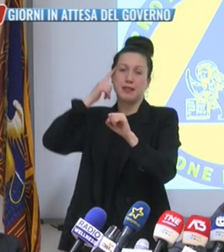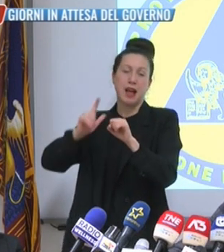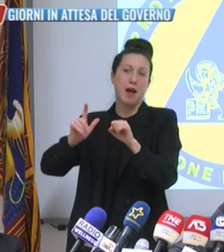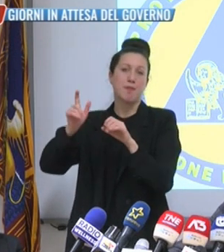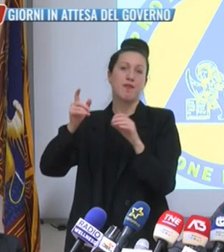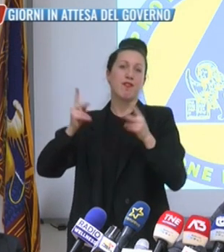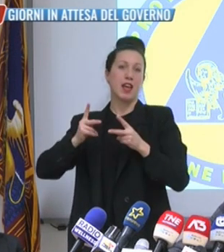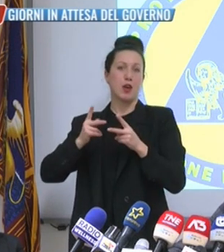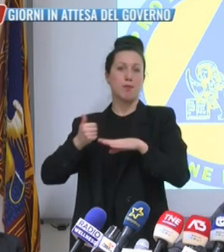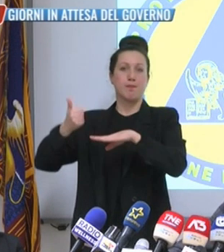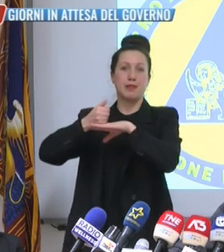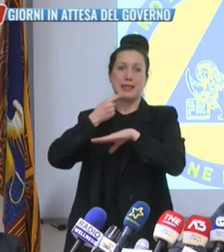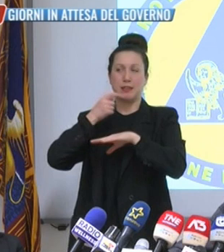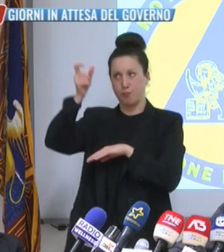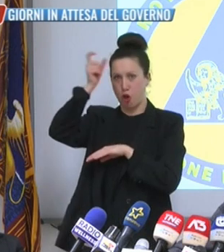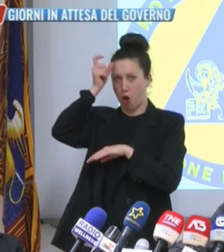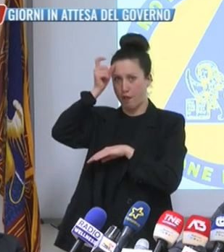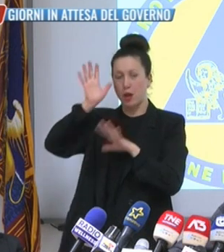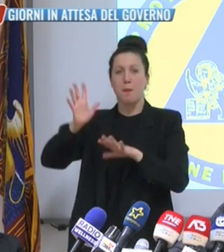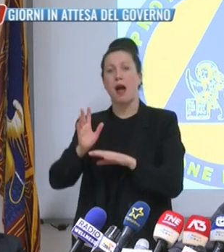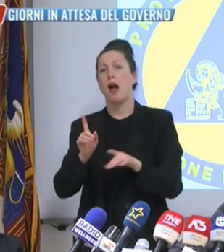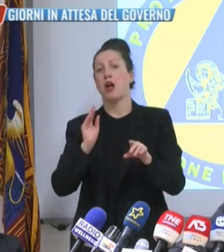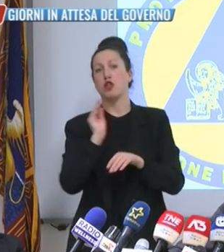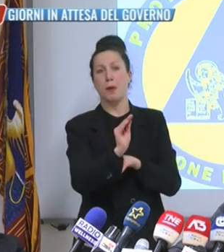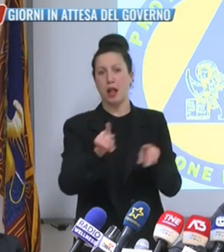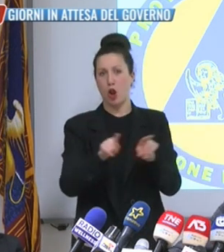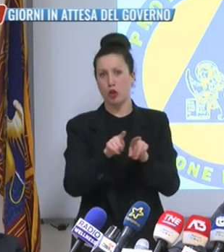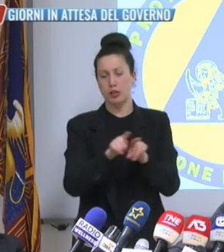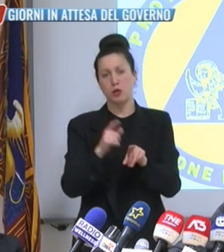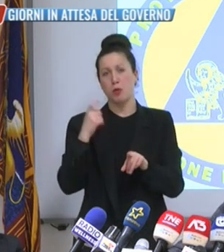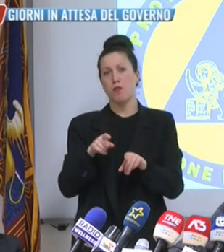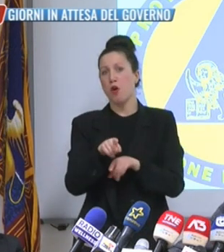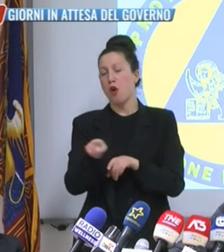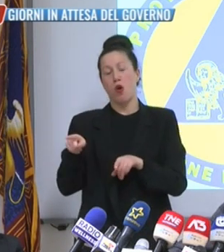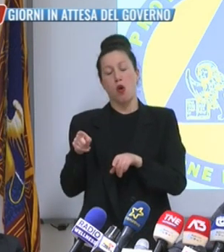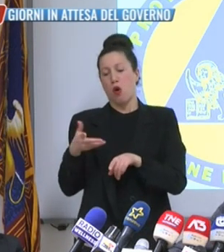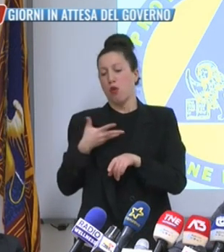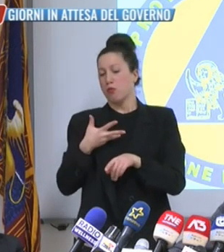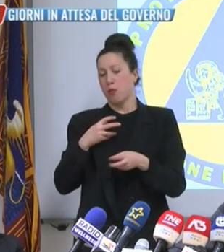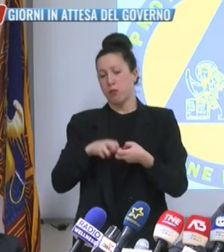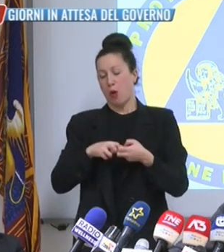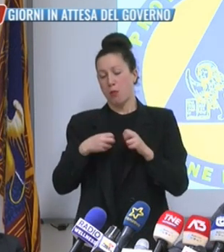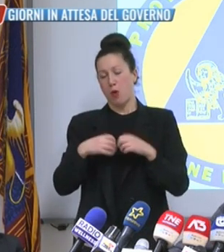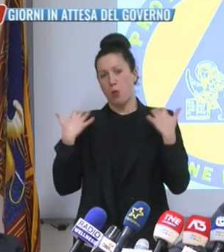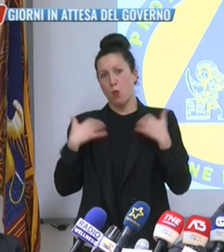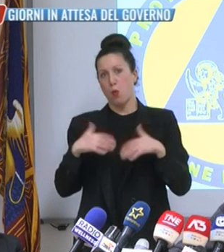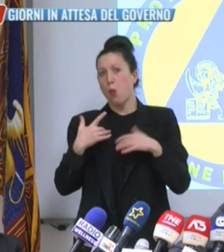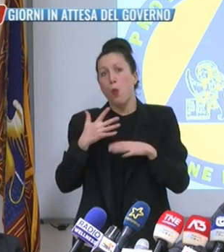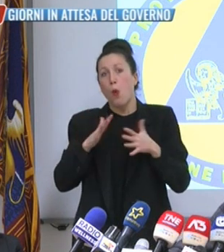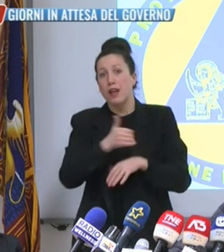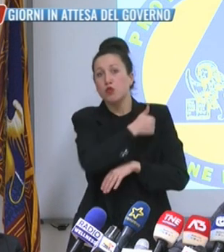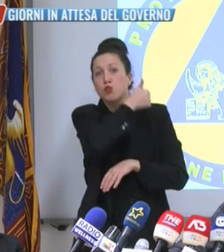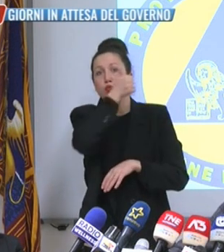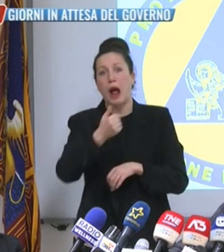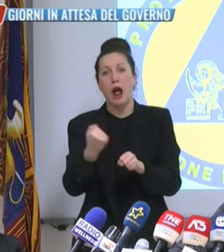portavoce per dar loro una mano, perché sono alla canna del gas, al collasso da praticamente un anno, non lavorano in